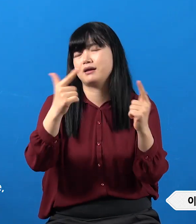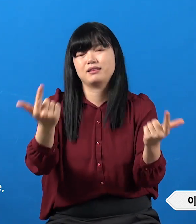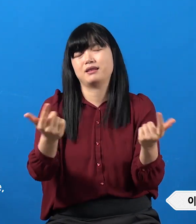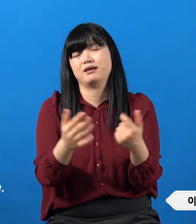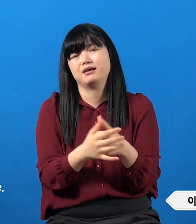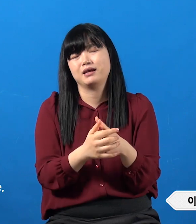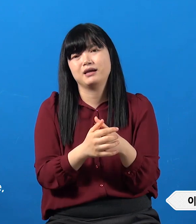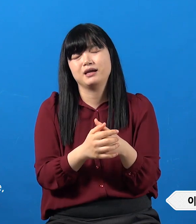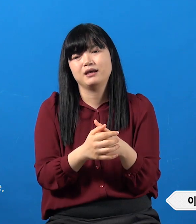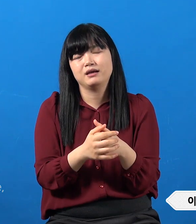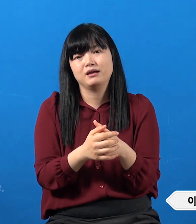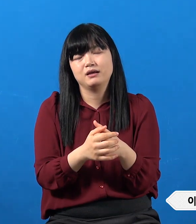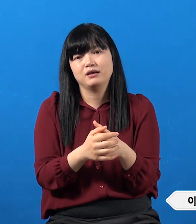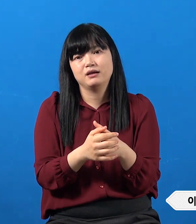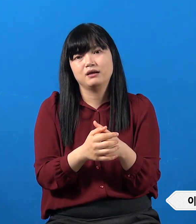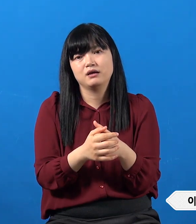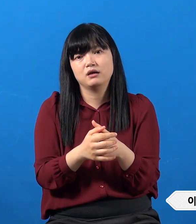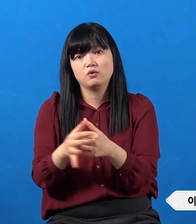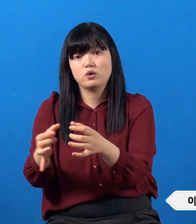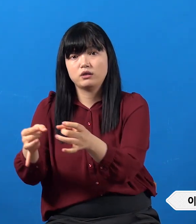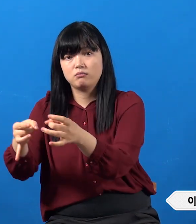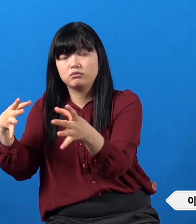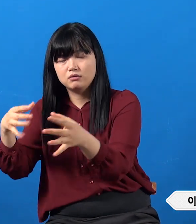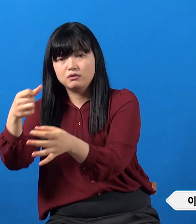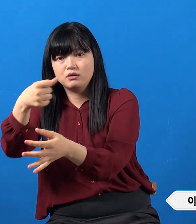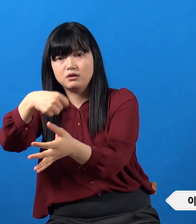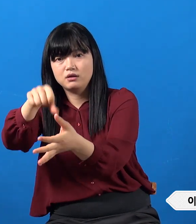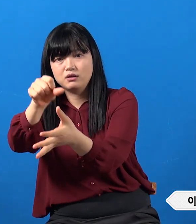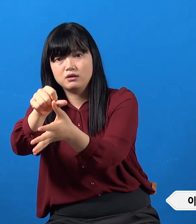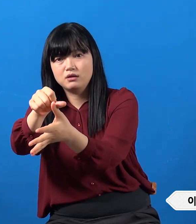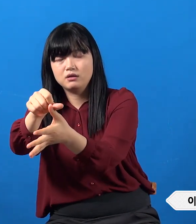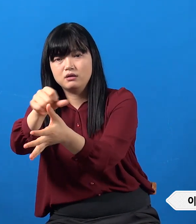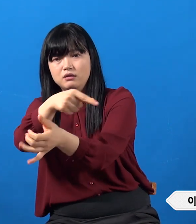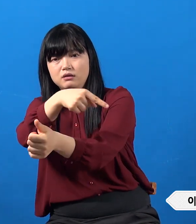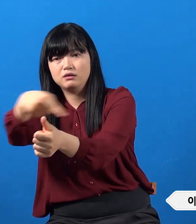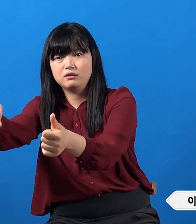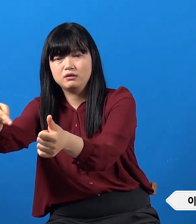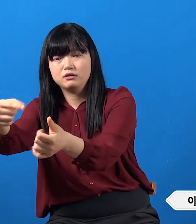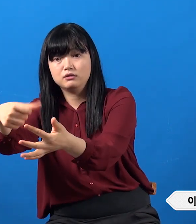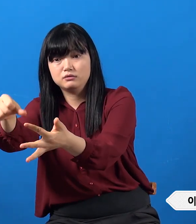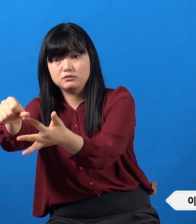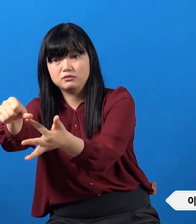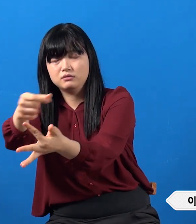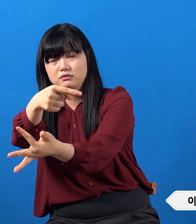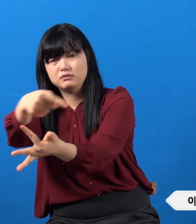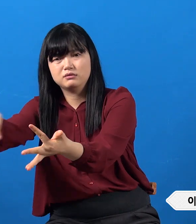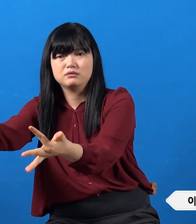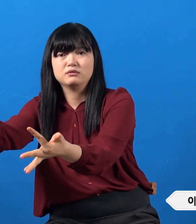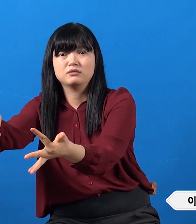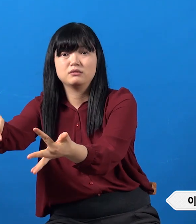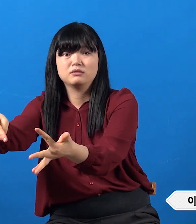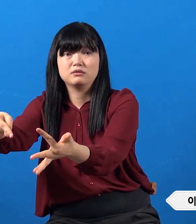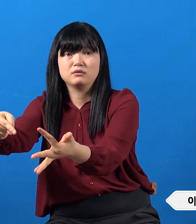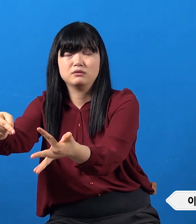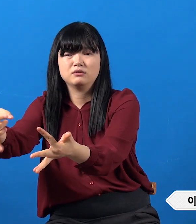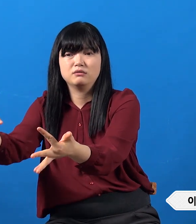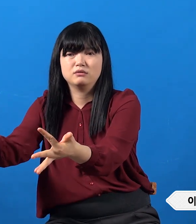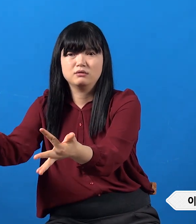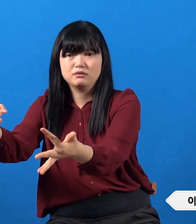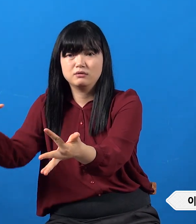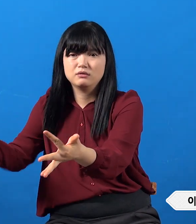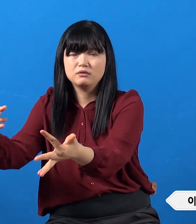뒤돌아서지 않겠네. 화살이 아들 하나를 쓰러뜨립니다. 둘째를 쓰러뜨립니다. 그의